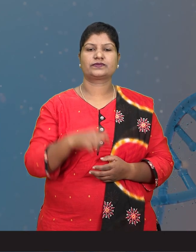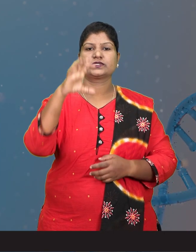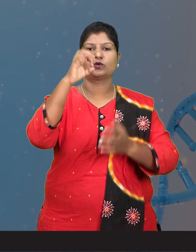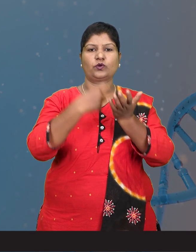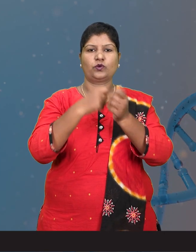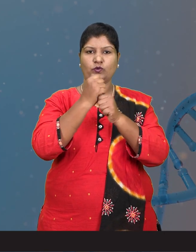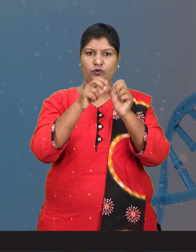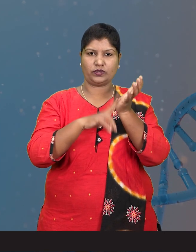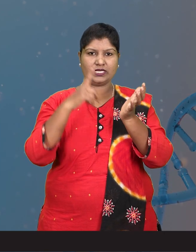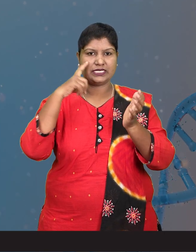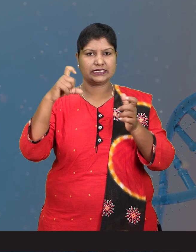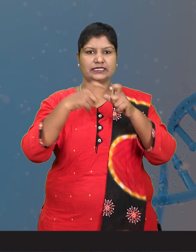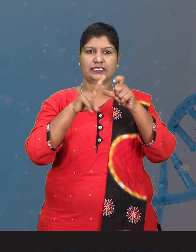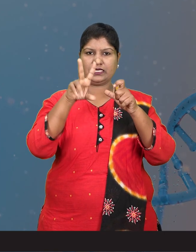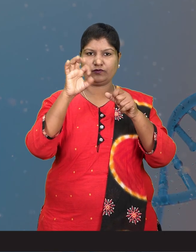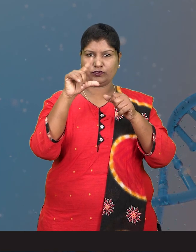जैविक विकास,